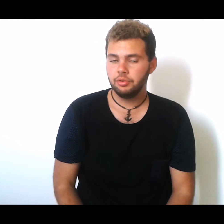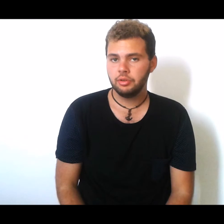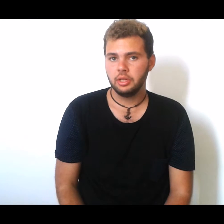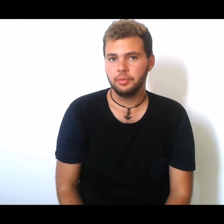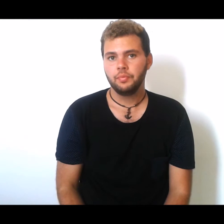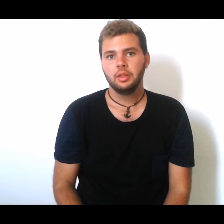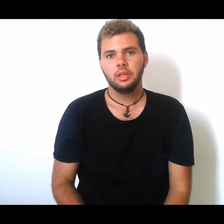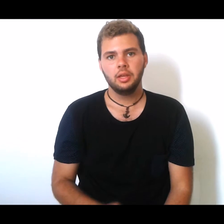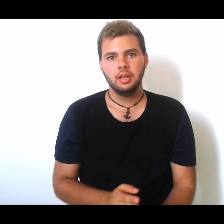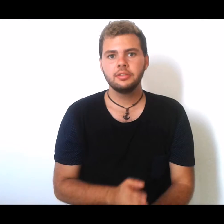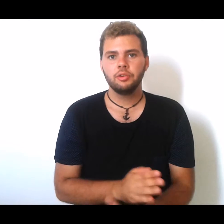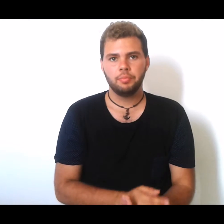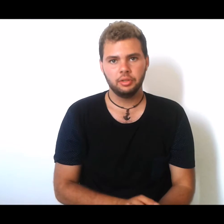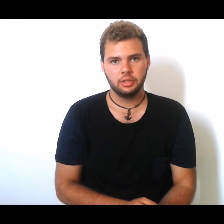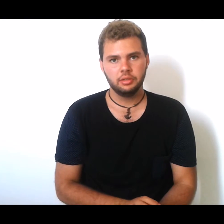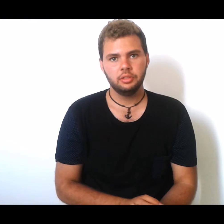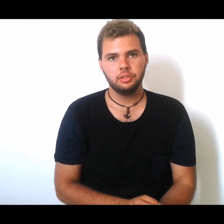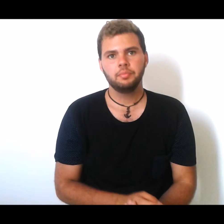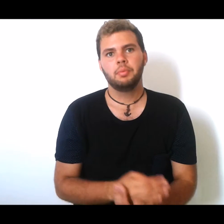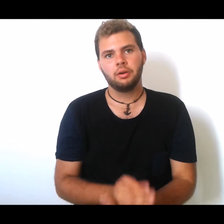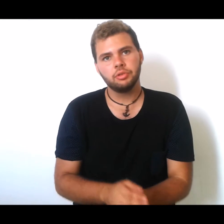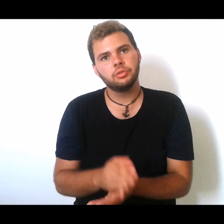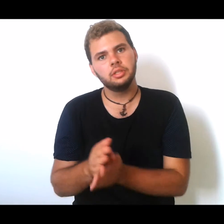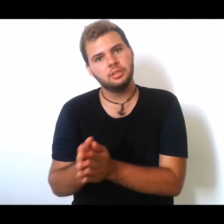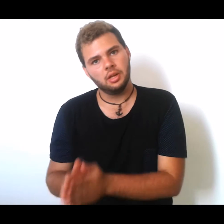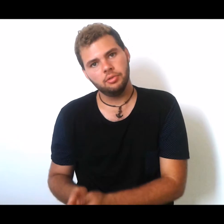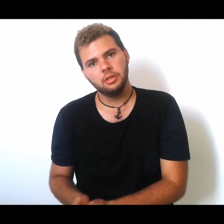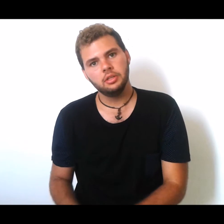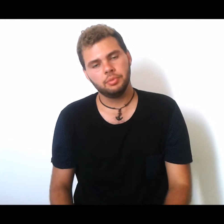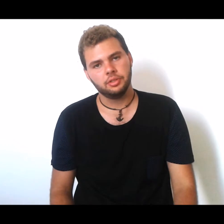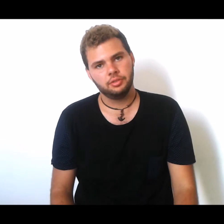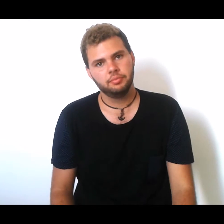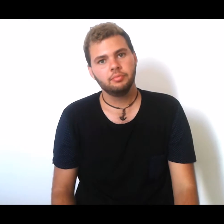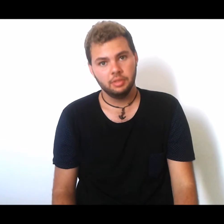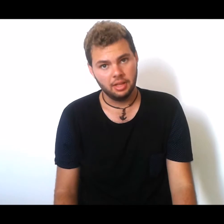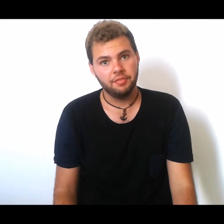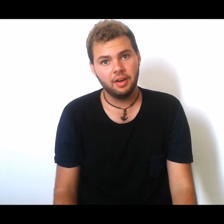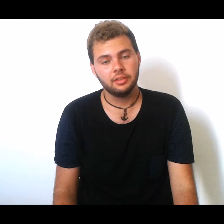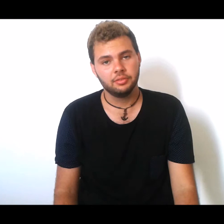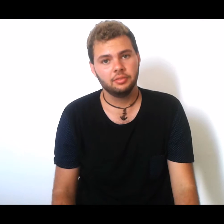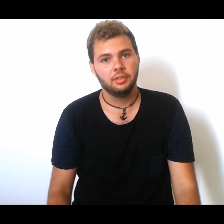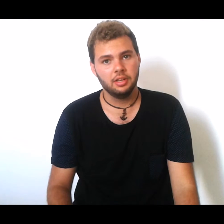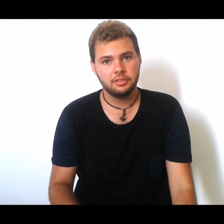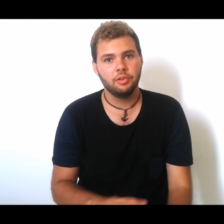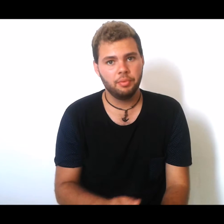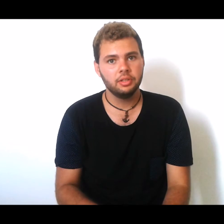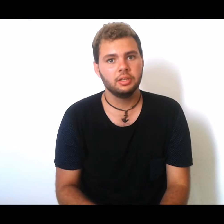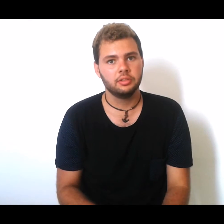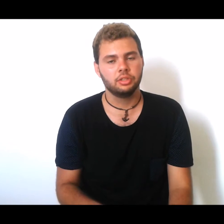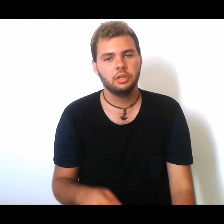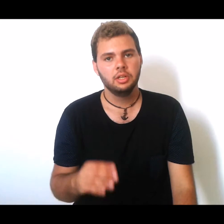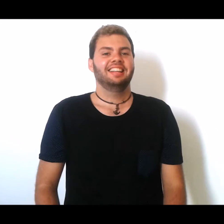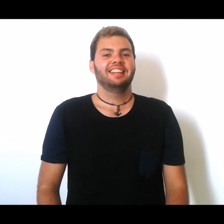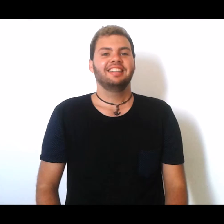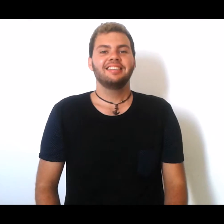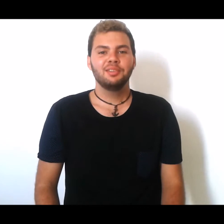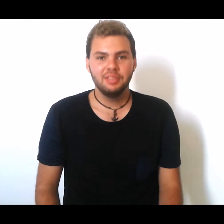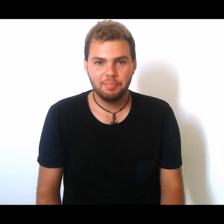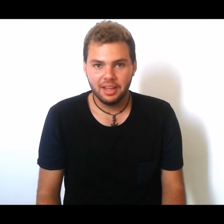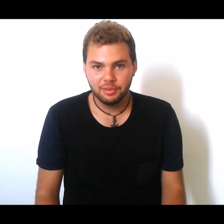o quê? Que eles são importantes para construir sinal de Libras. E é fato, eles são importantes. Na segunda